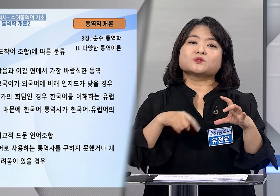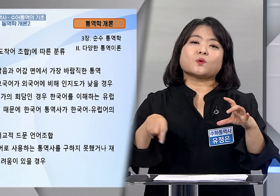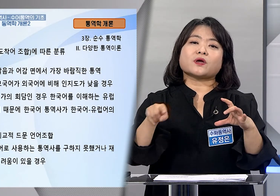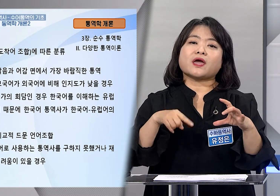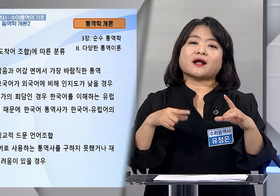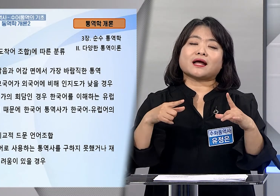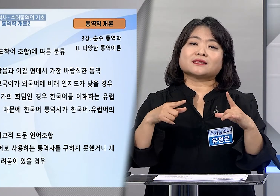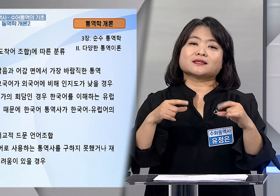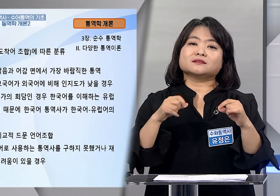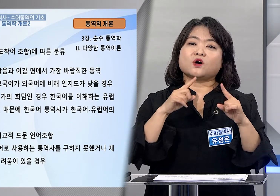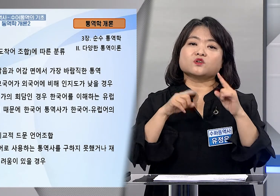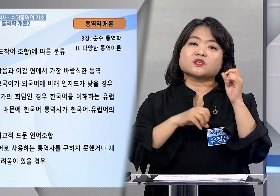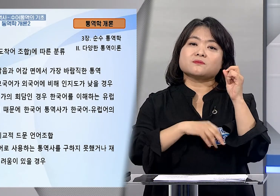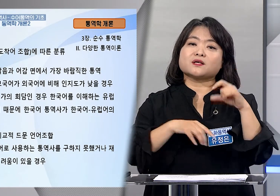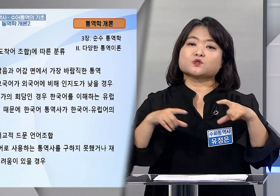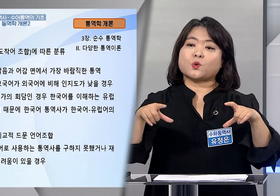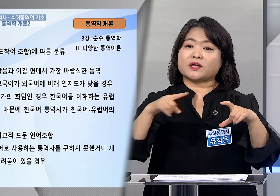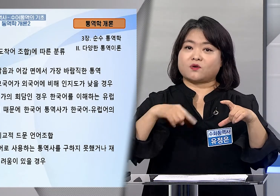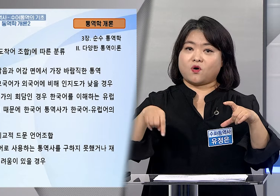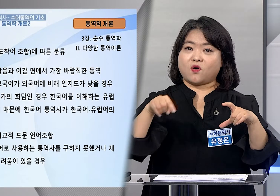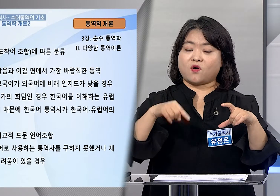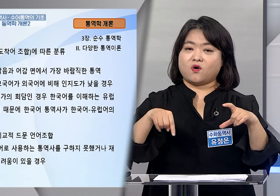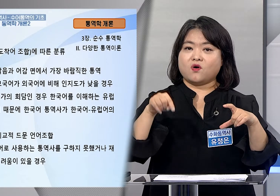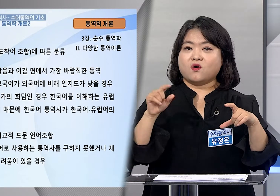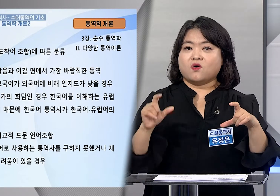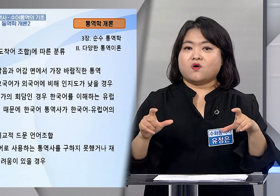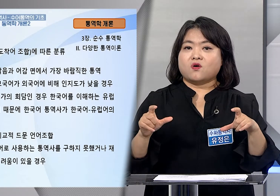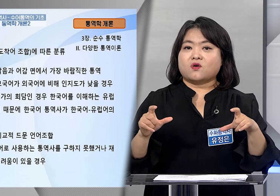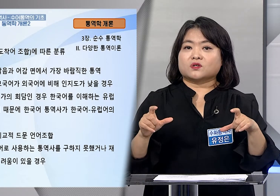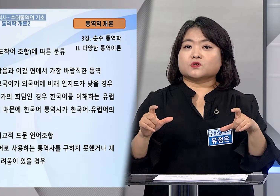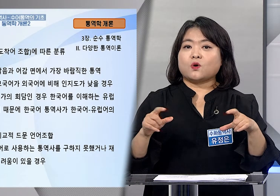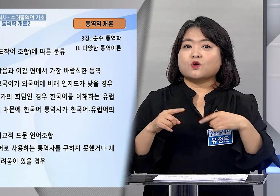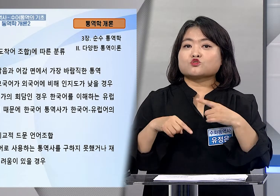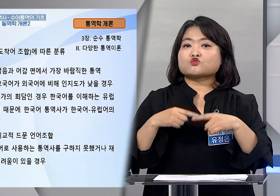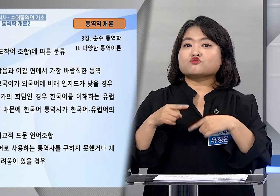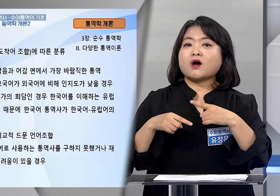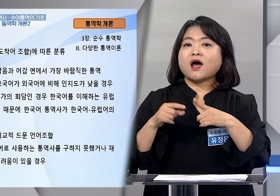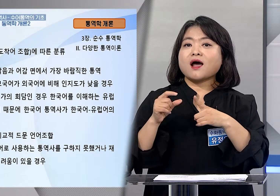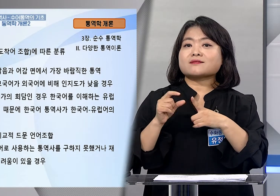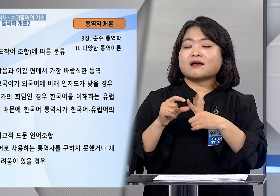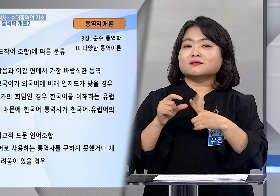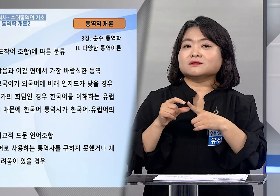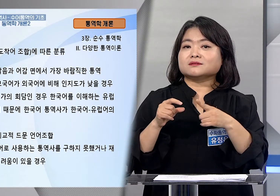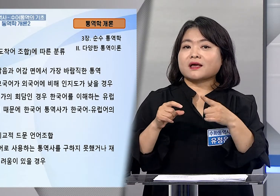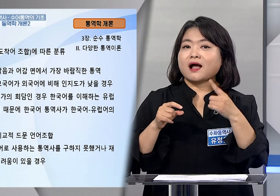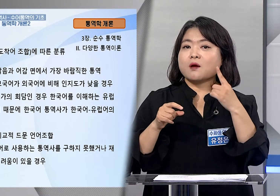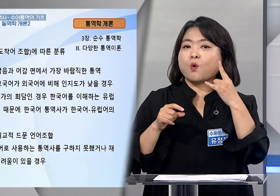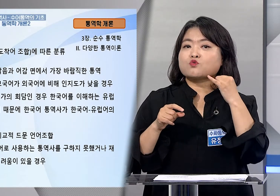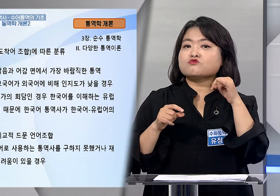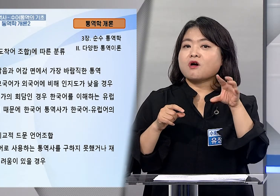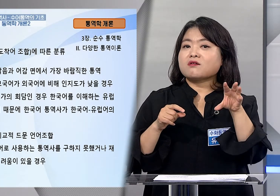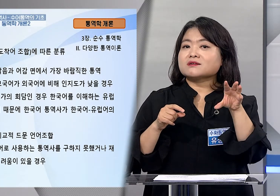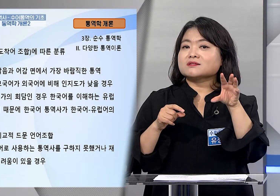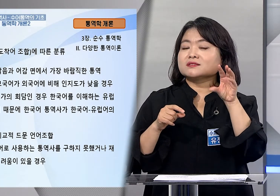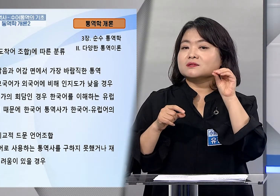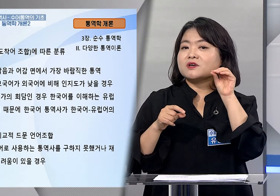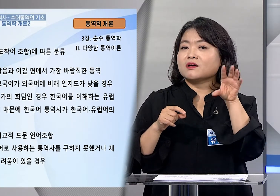속에 같은 언어 기반 속에서 수어 단어는 내가 모국어를 들으면